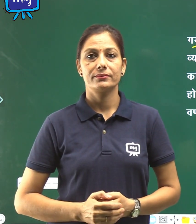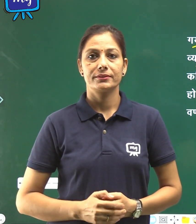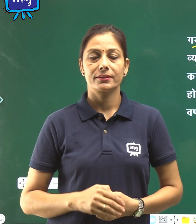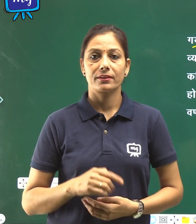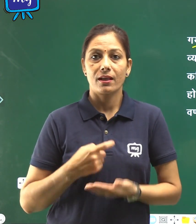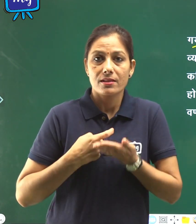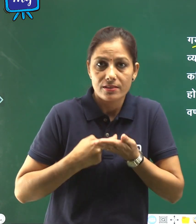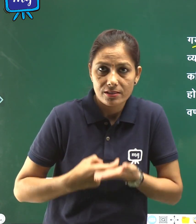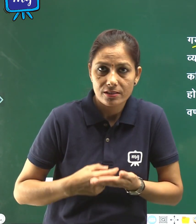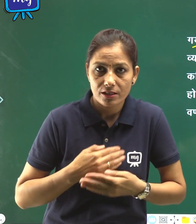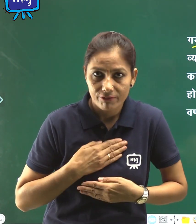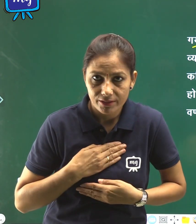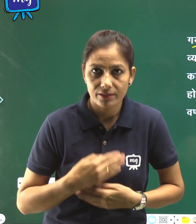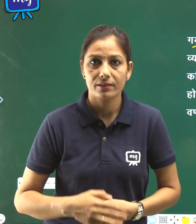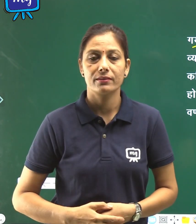शिष्टाचार व्यक्त किया।